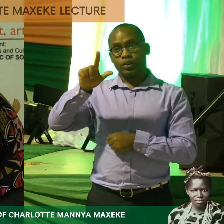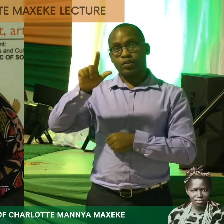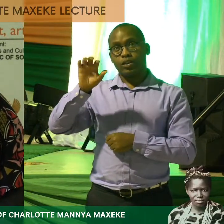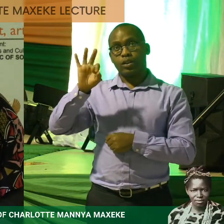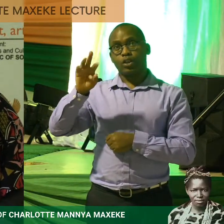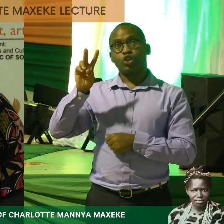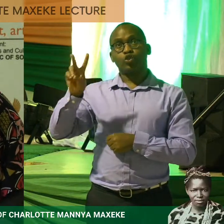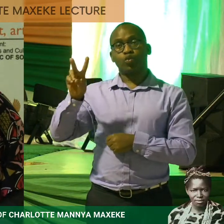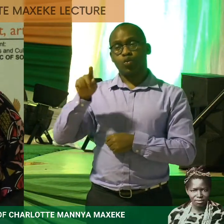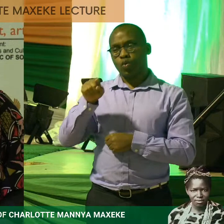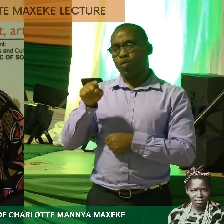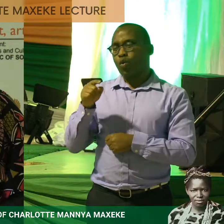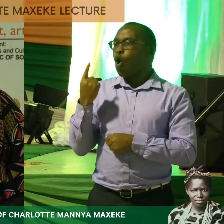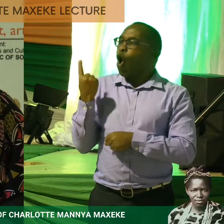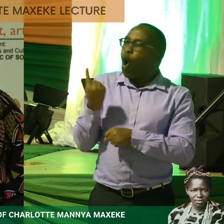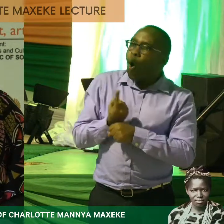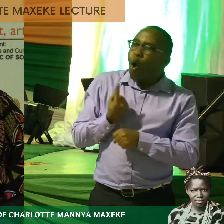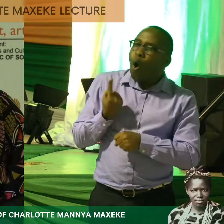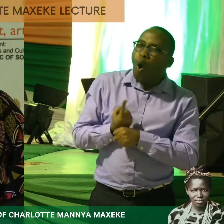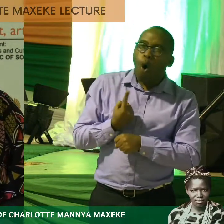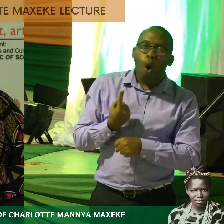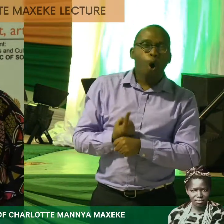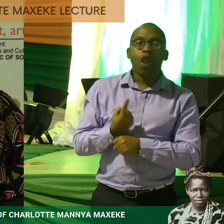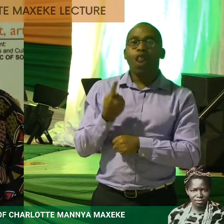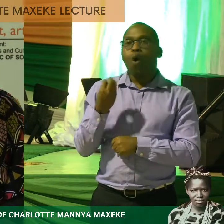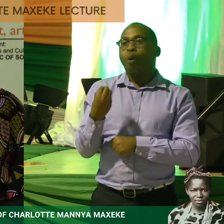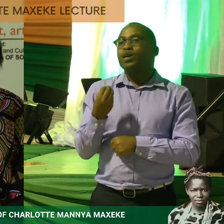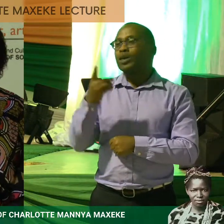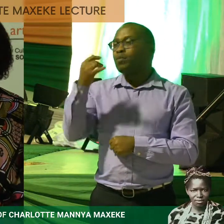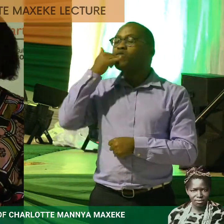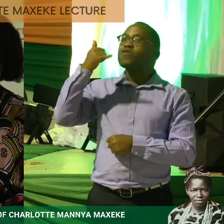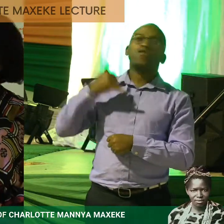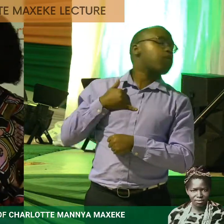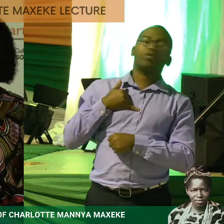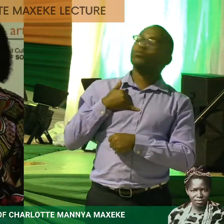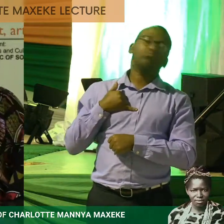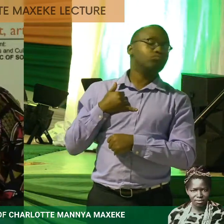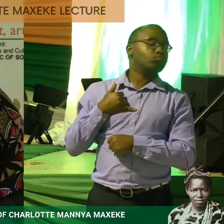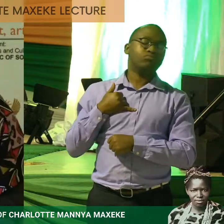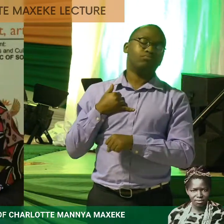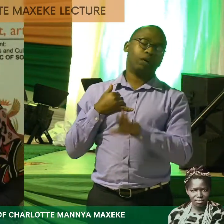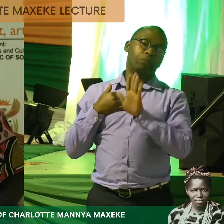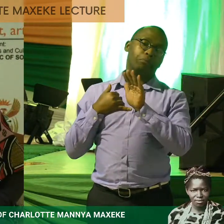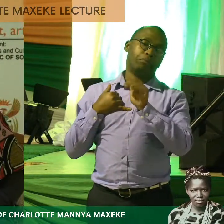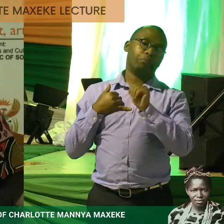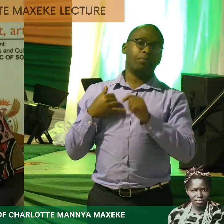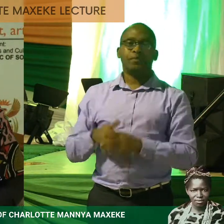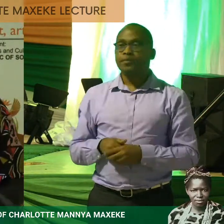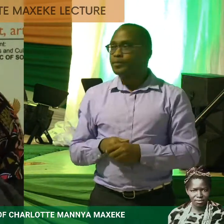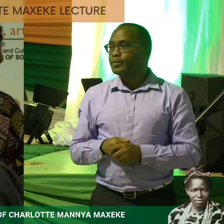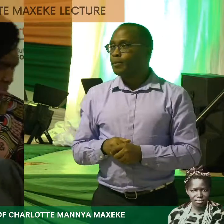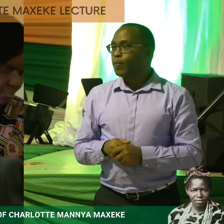081 572 7735. Ithatha imeseji yeWhatsApp kuphela awuzokundifowunela. Bye bye.